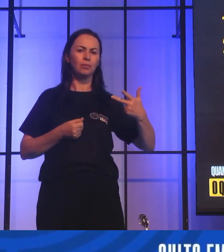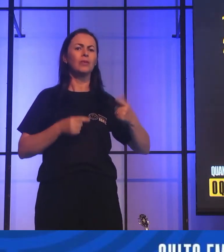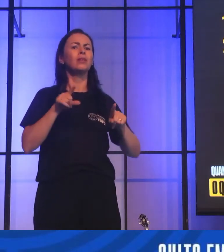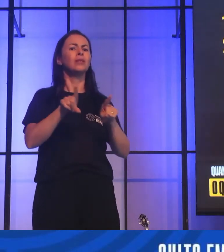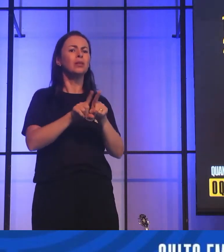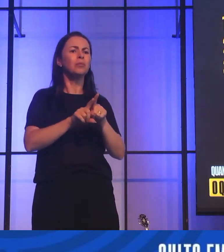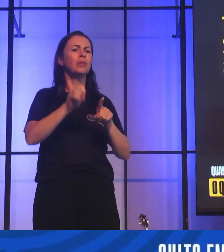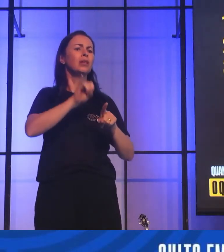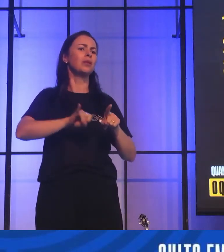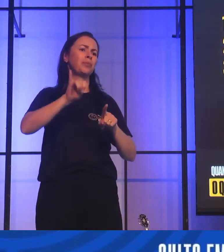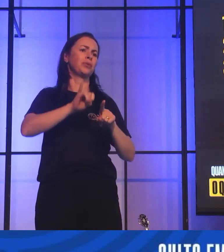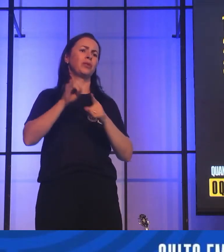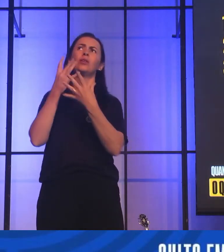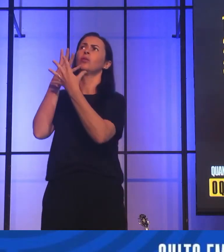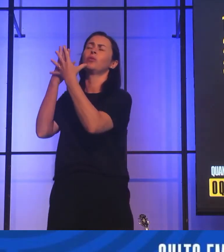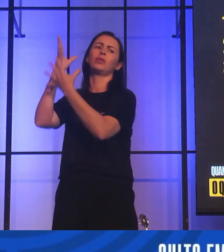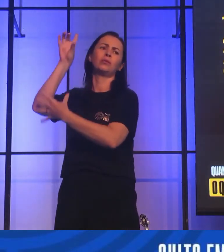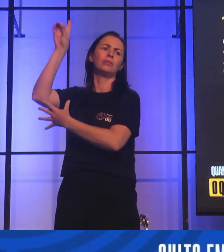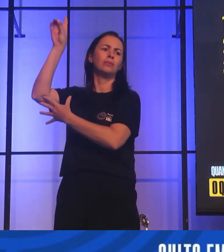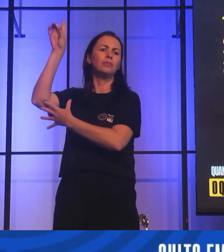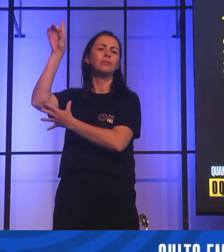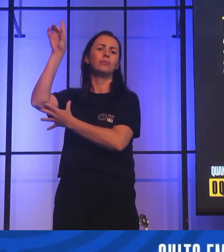confesse plenamente a Deus.